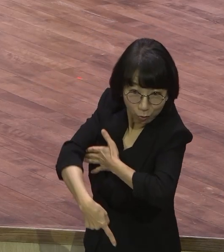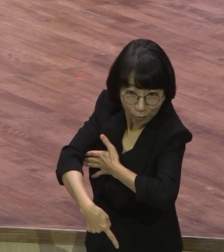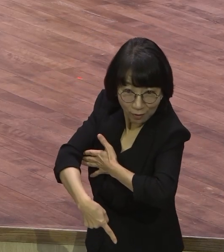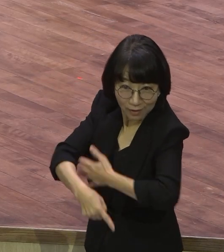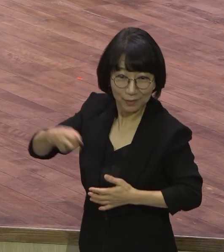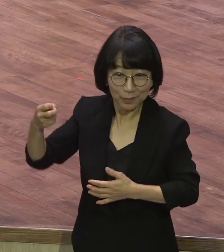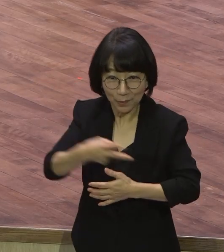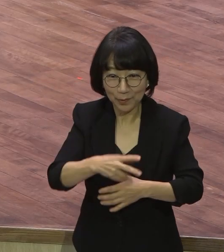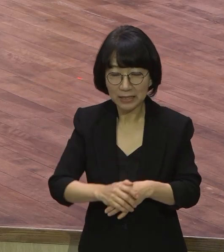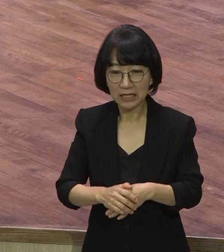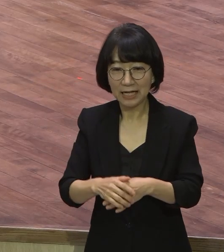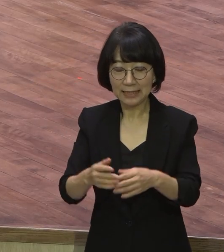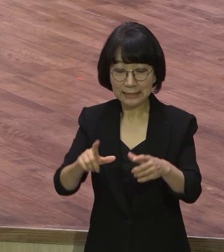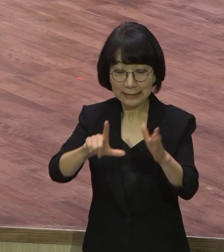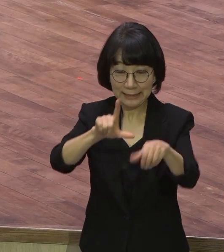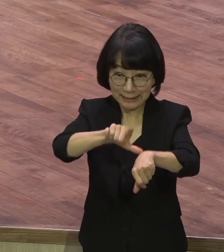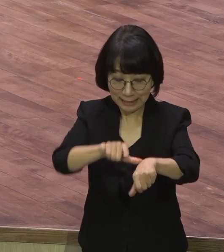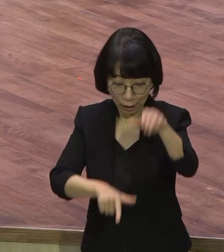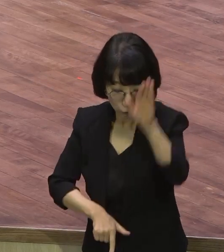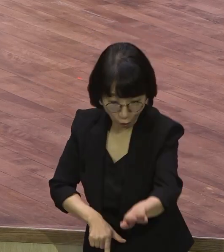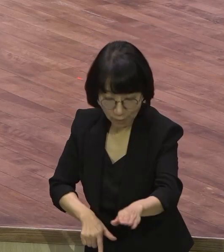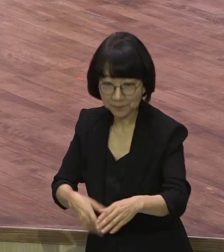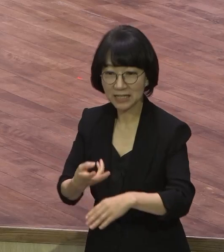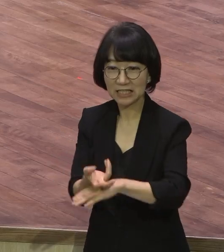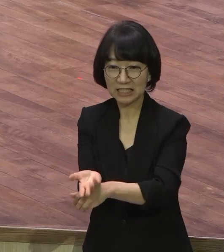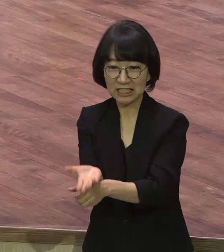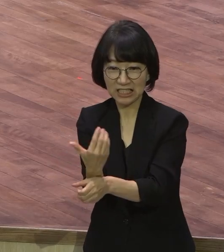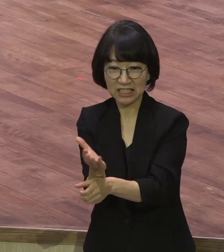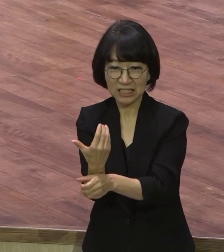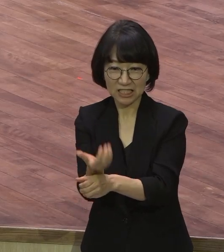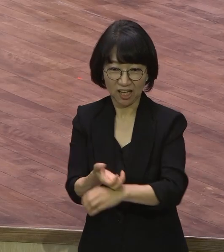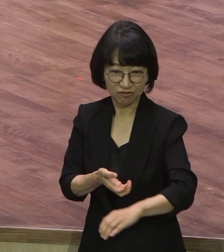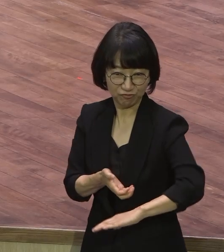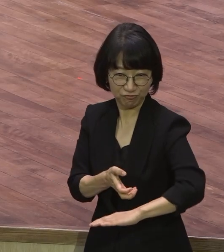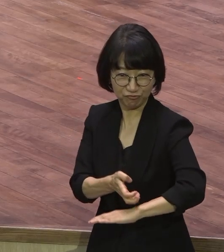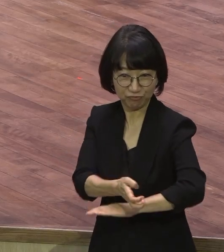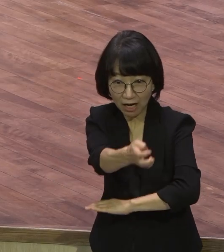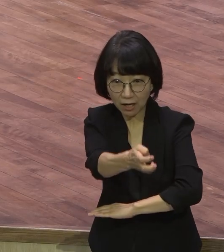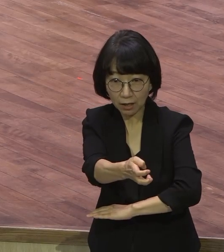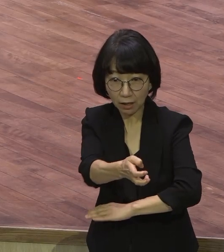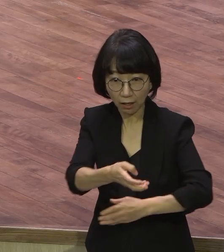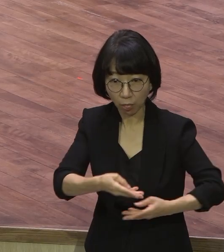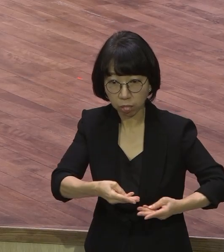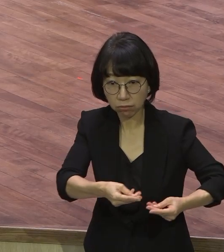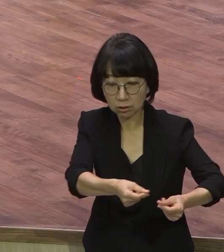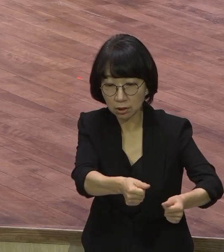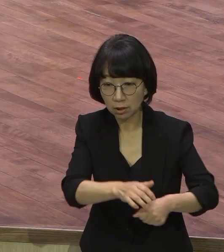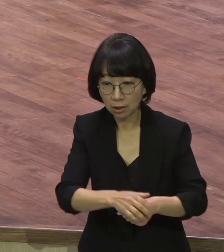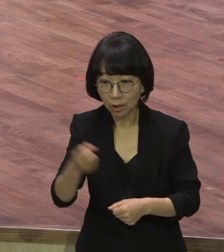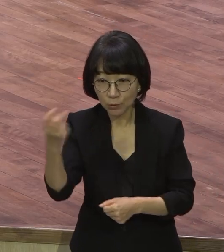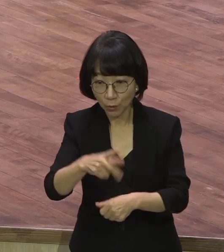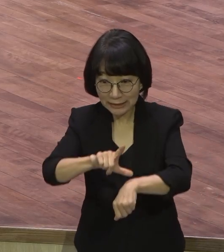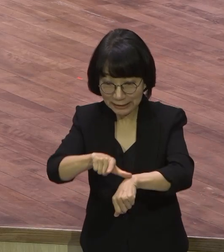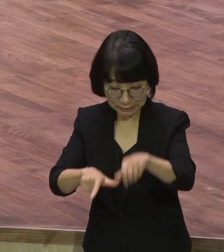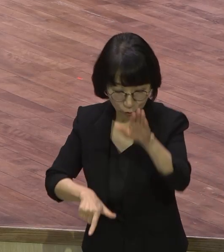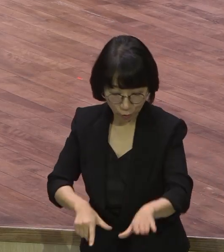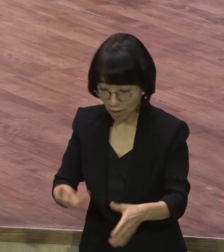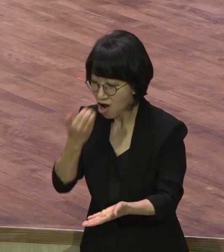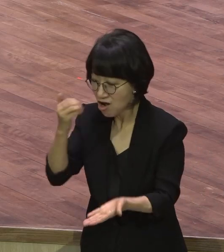그리고 이 추럭이 시계를 진디게 버려요. 그리고 시계를 가지고 바위를 박대